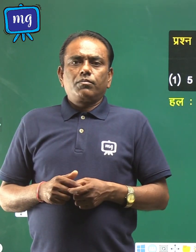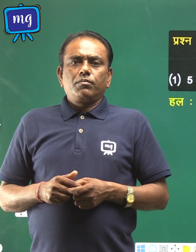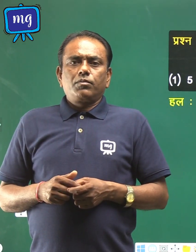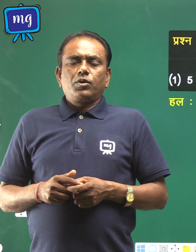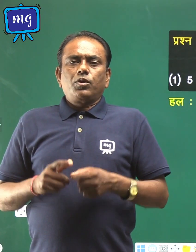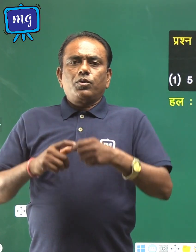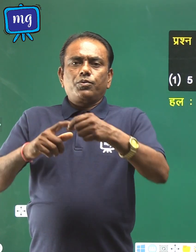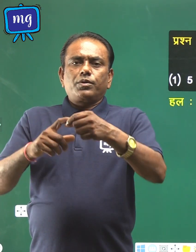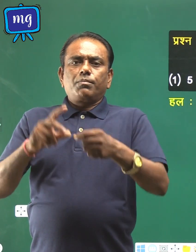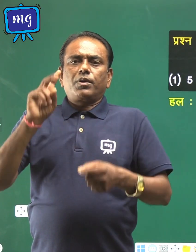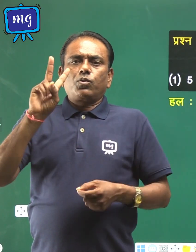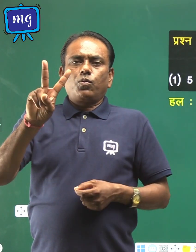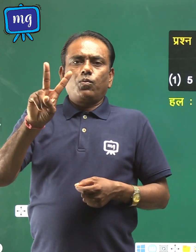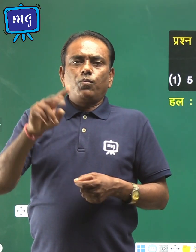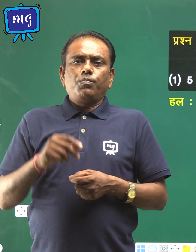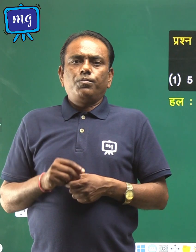प्रश्न 2,